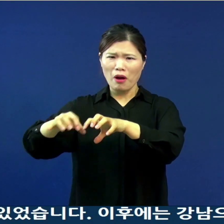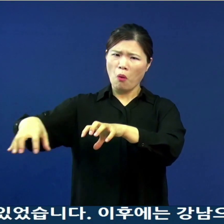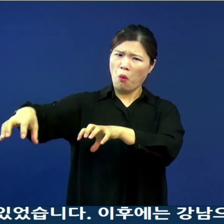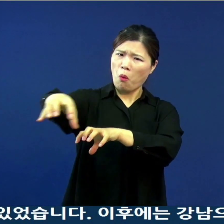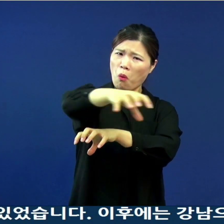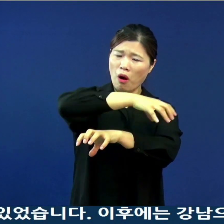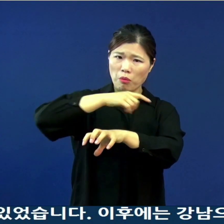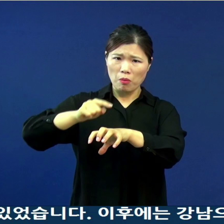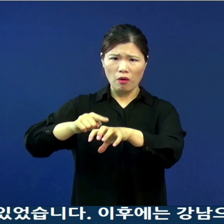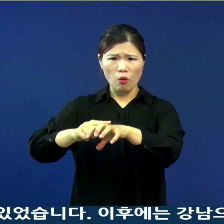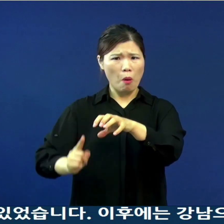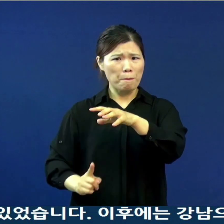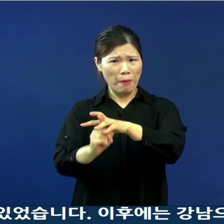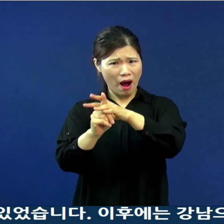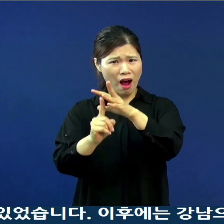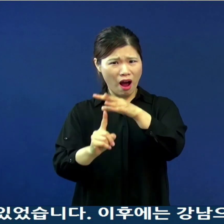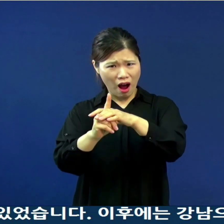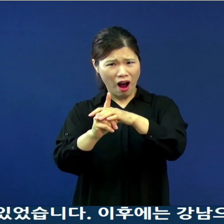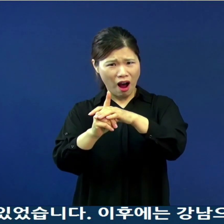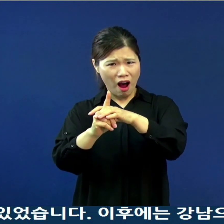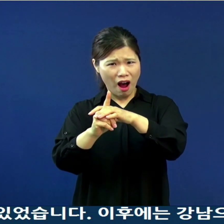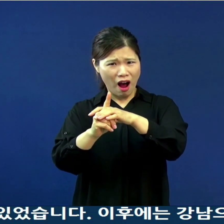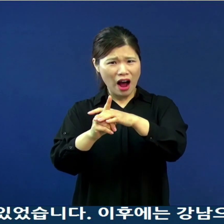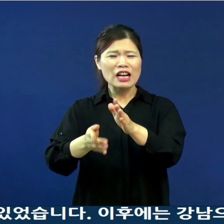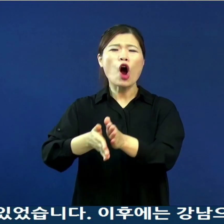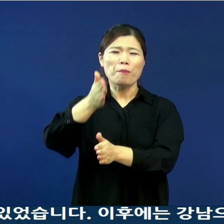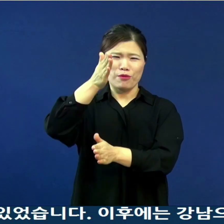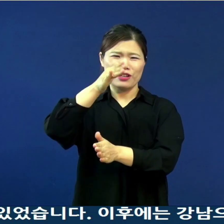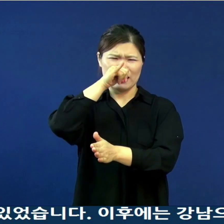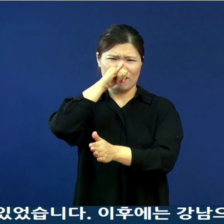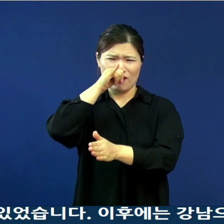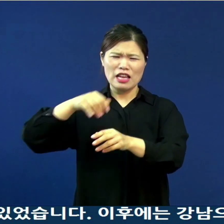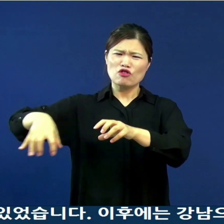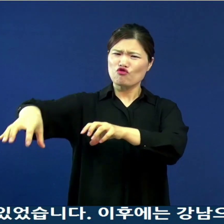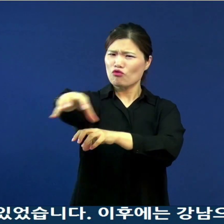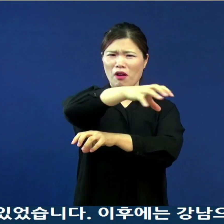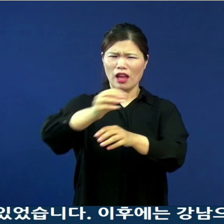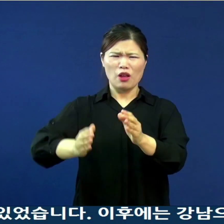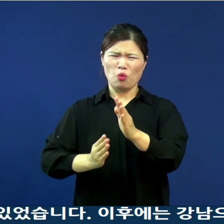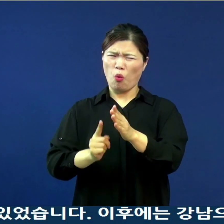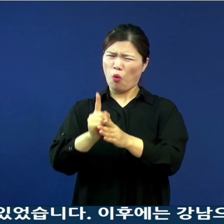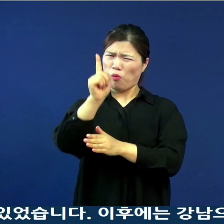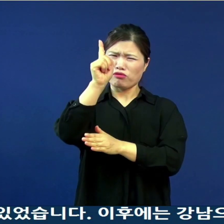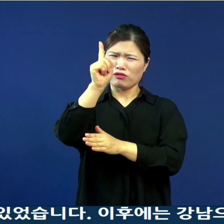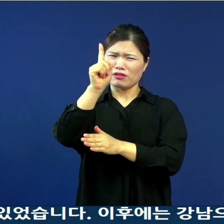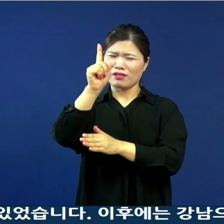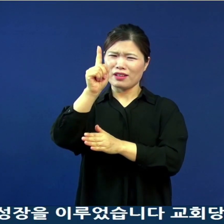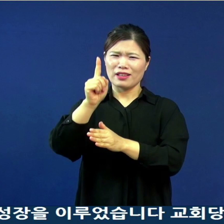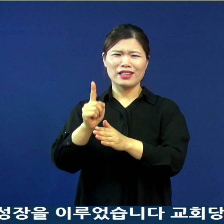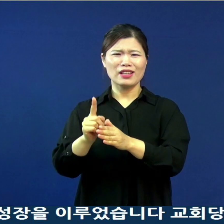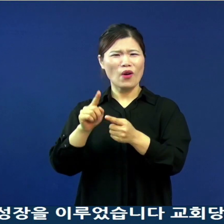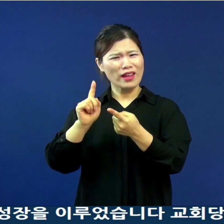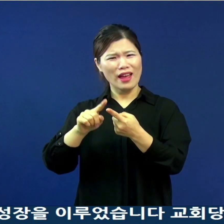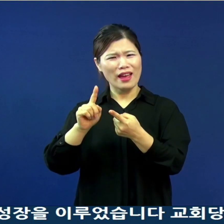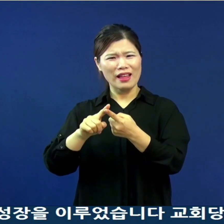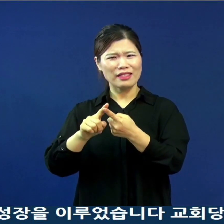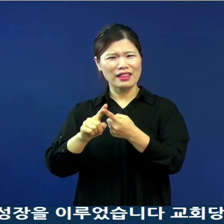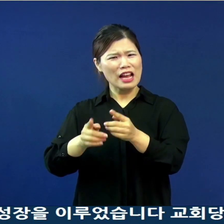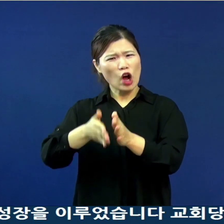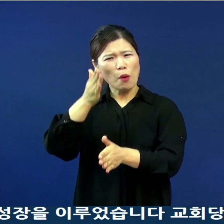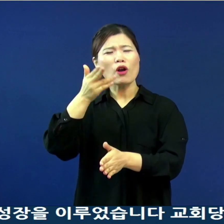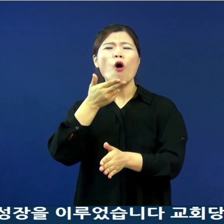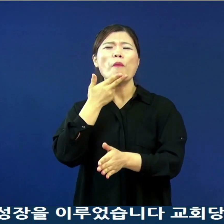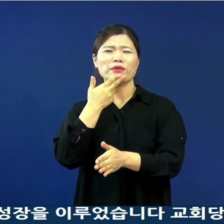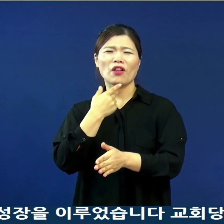건물이었고, 이 주변에 좀 높은 건물들이 거의 없는 그러한 다소 왜소한 주거지역 같이